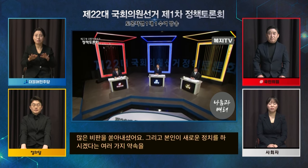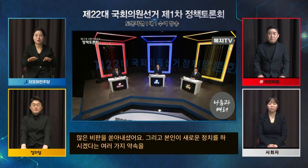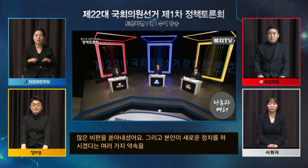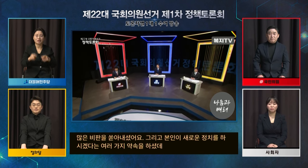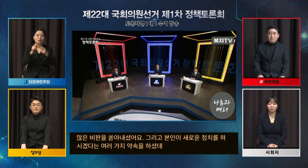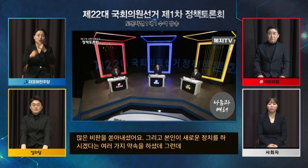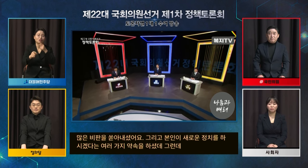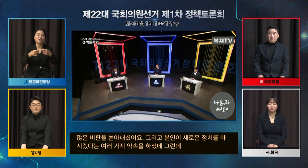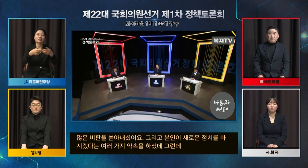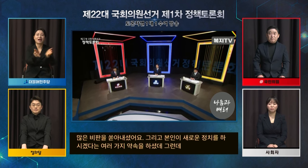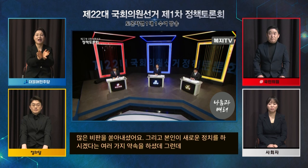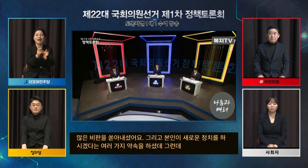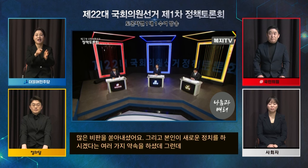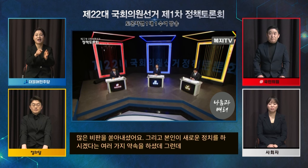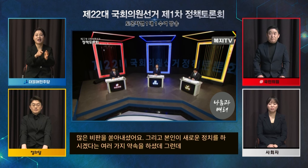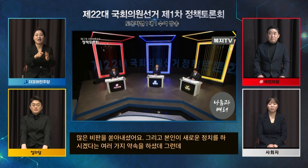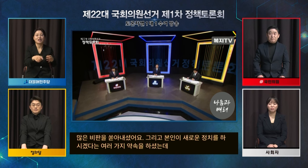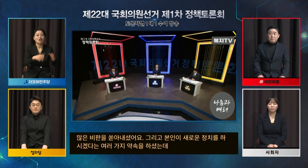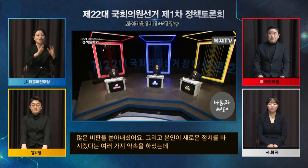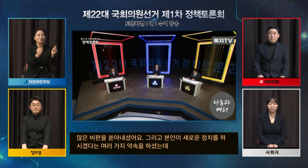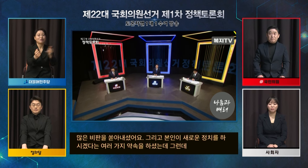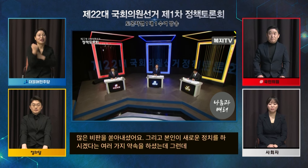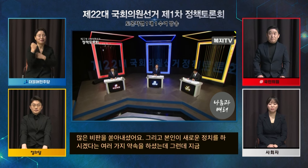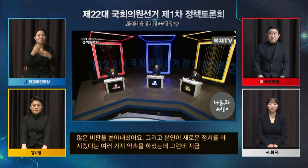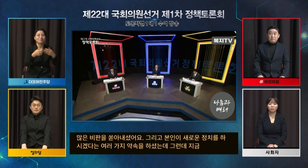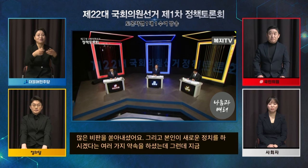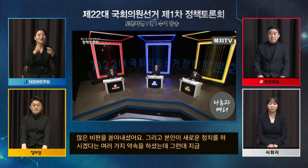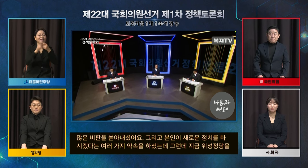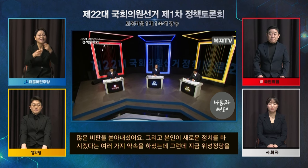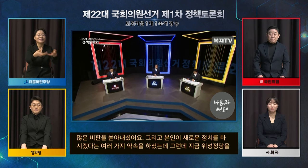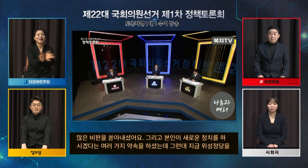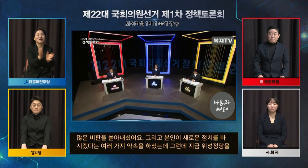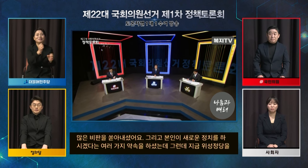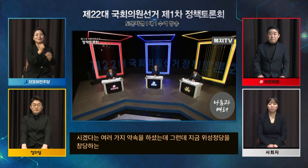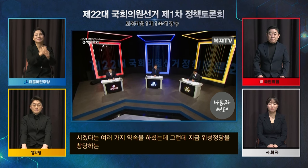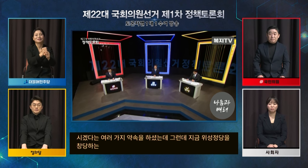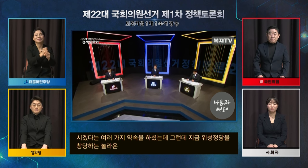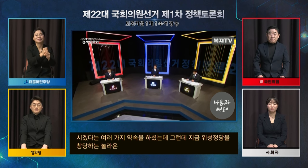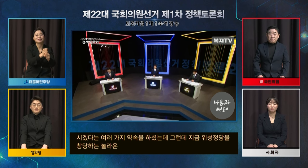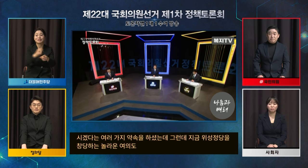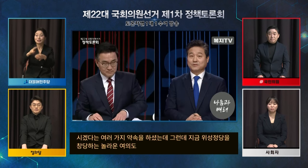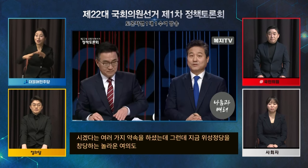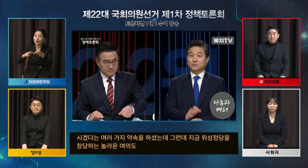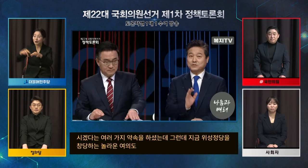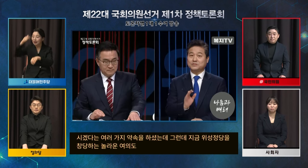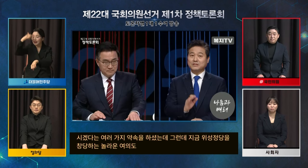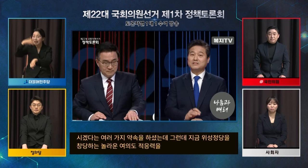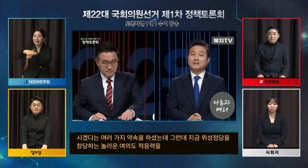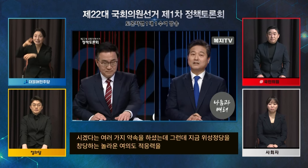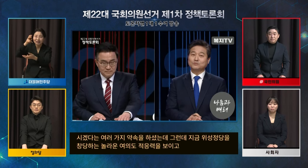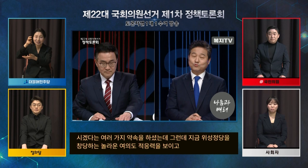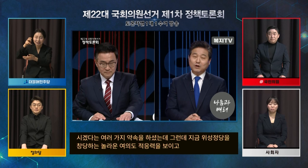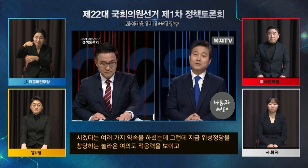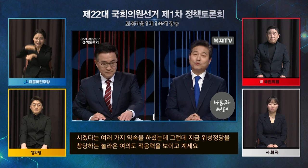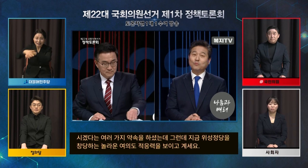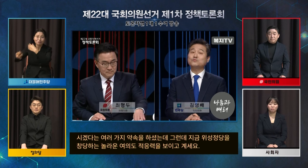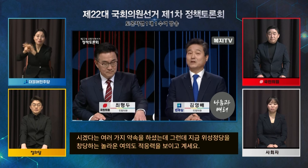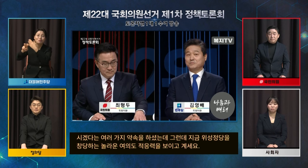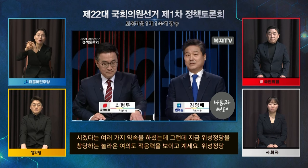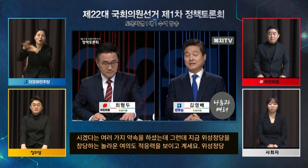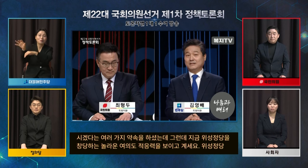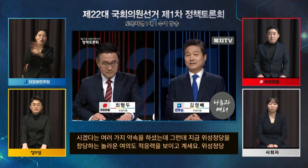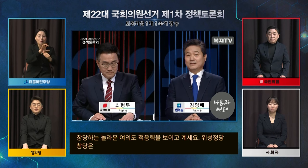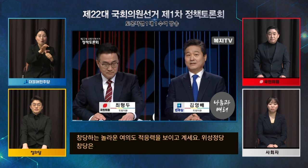위성정당을 창당하는 놀라운 여의도 적응력을 보이고 계세요. 위성정당 창당은 누가 봐도